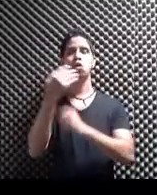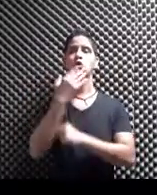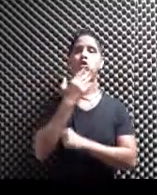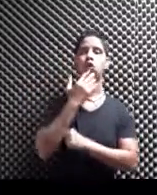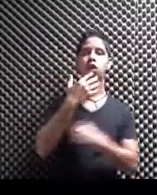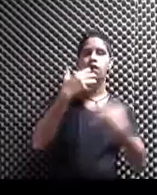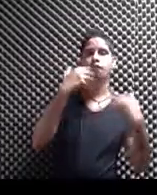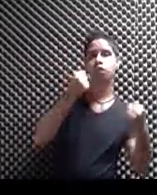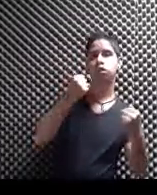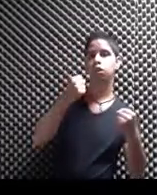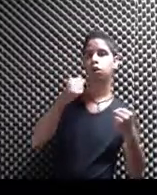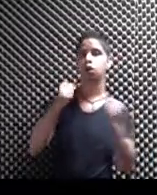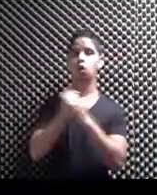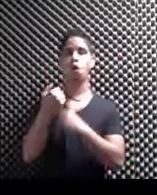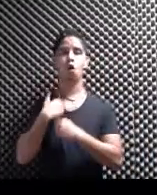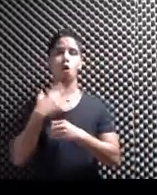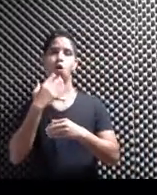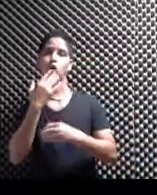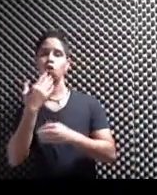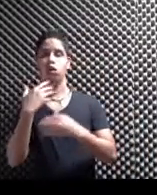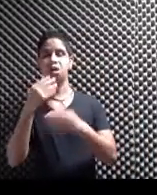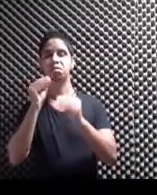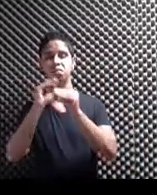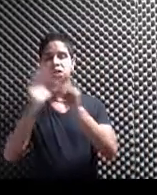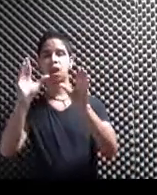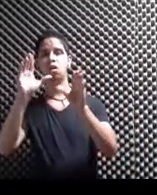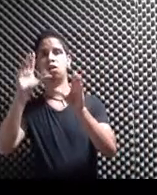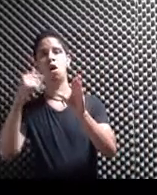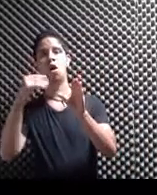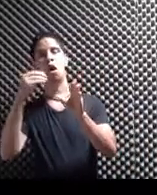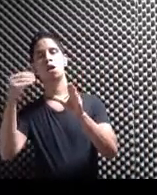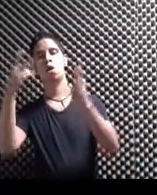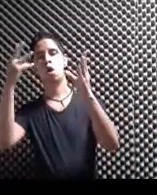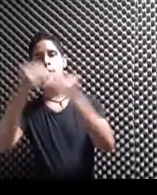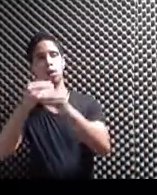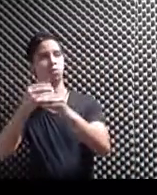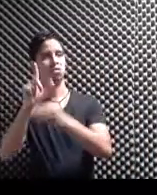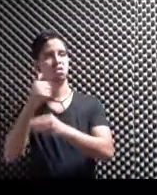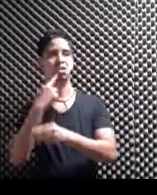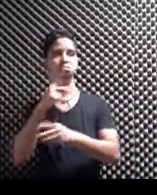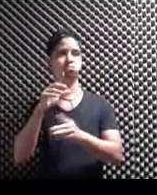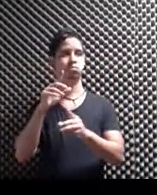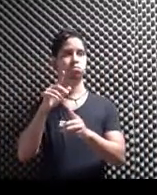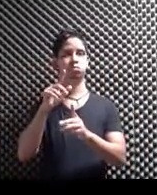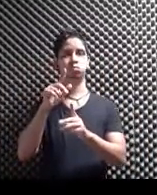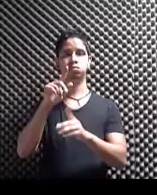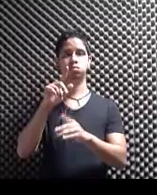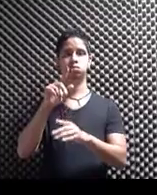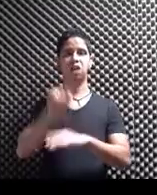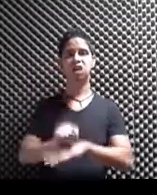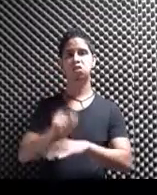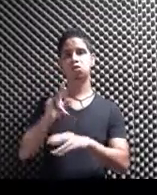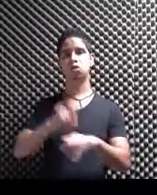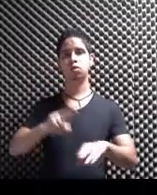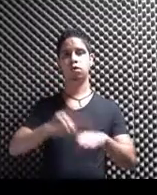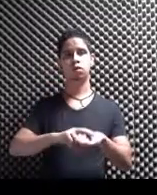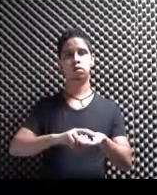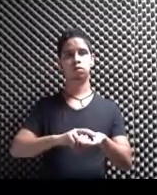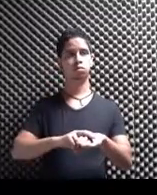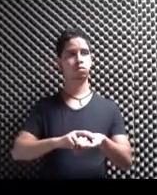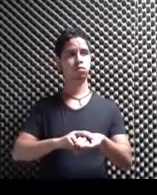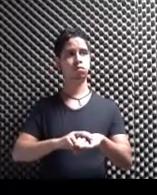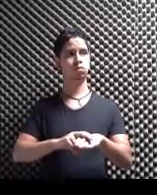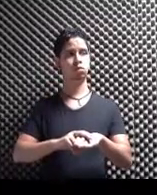fuertes y llamativos con colores claros u opacos Mira que lindo Sí, eso es una tradición ¿Verdad? Sí No te puedes ir a un extremo